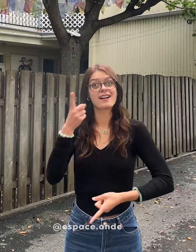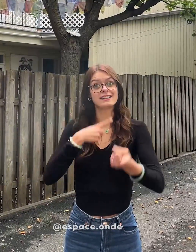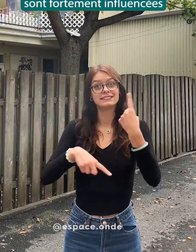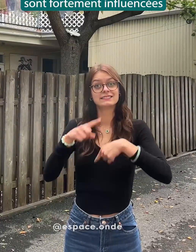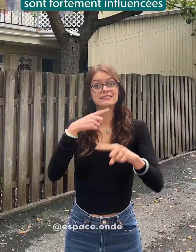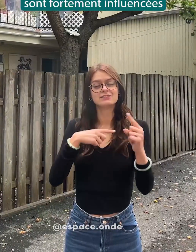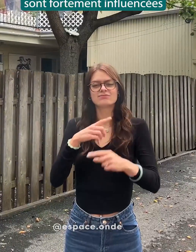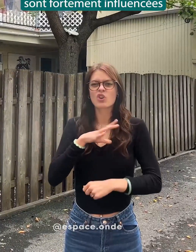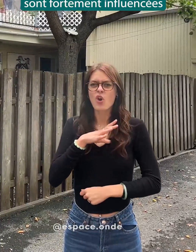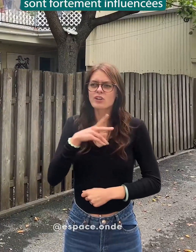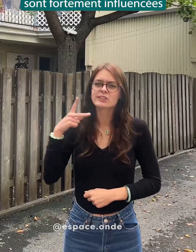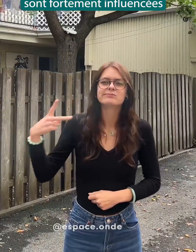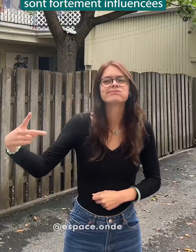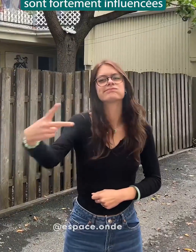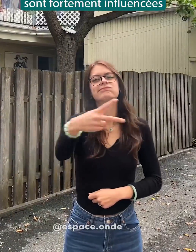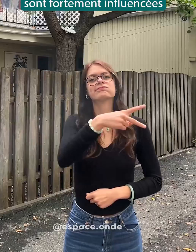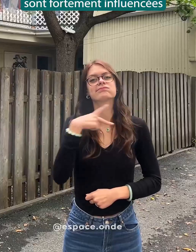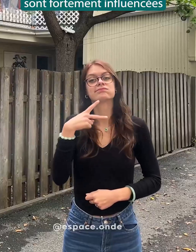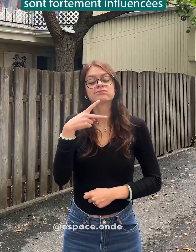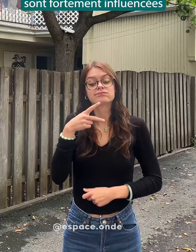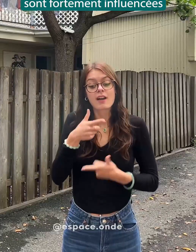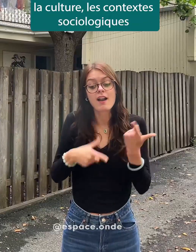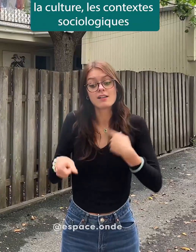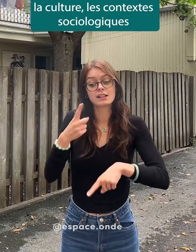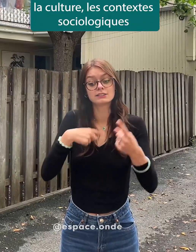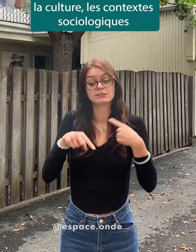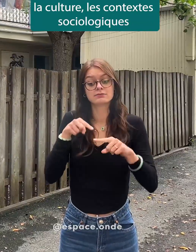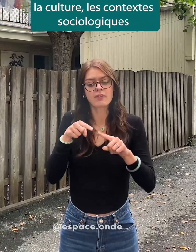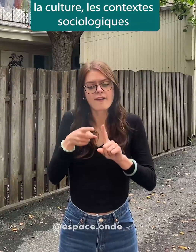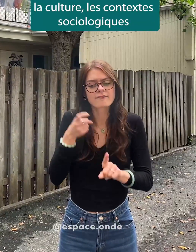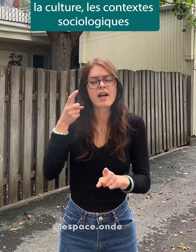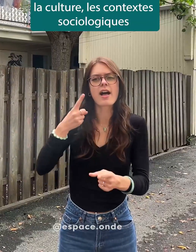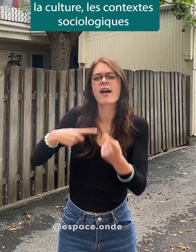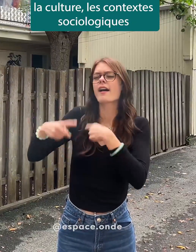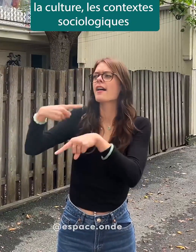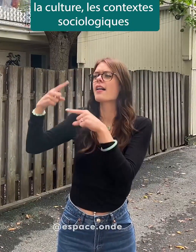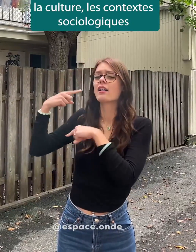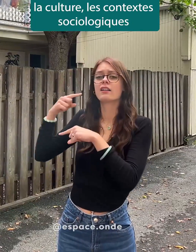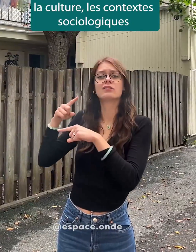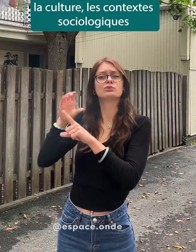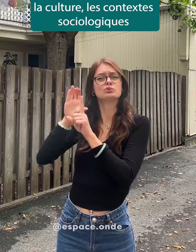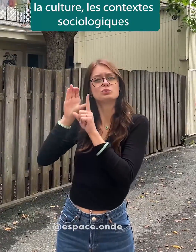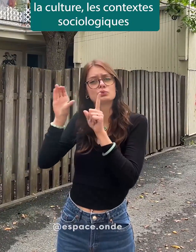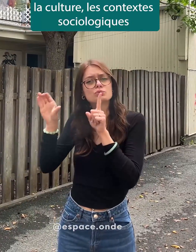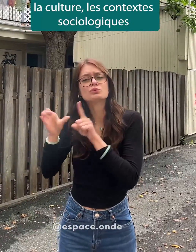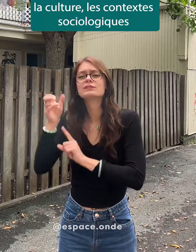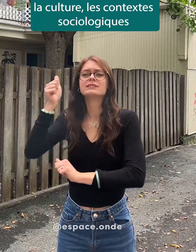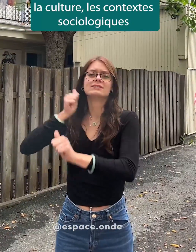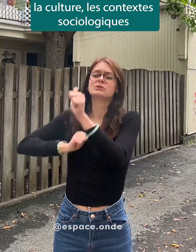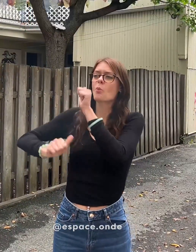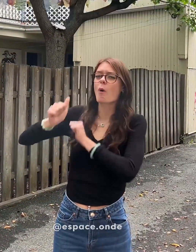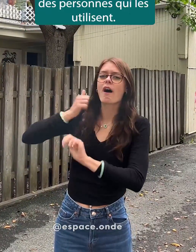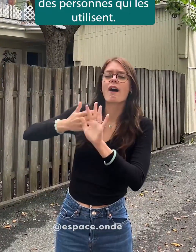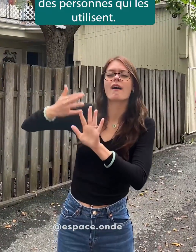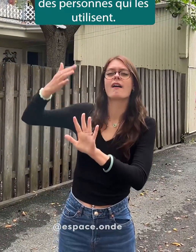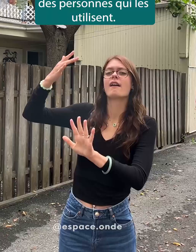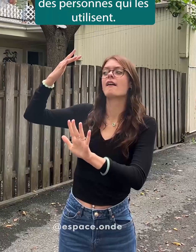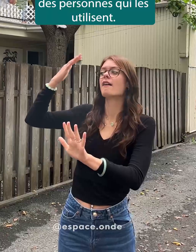Les langues signées sont fortement influencées par l'histoire, la culture et les contextes sociologiques et géographiques